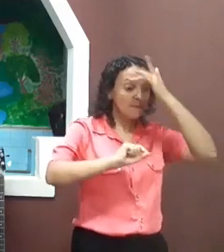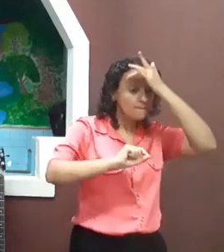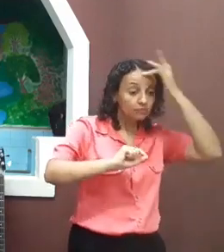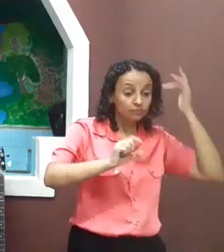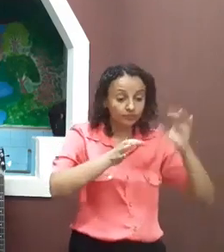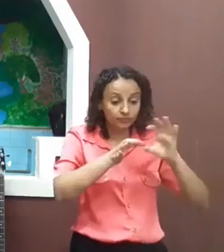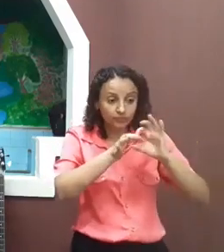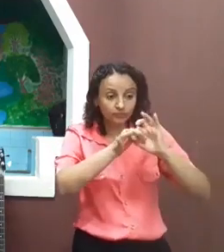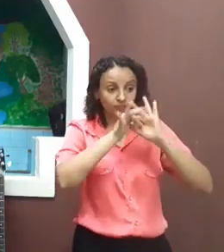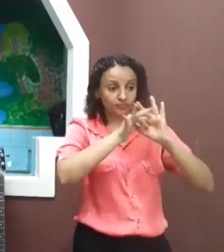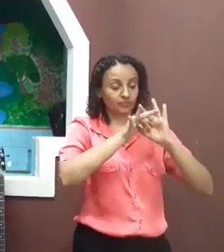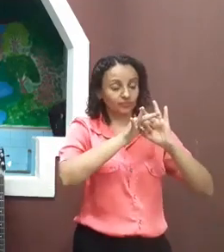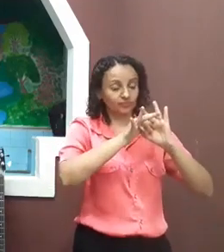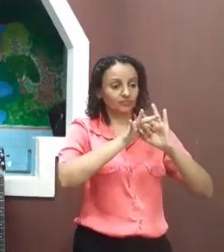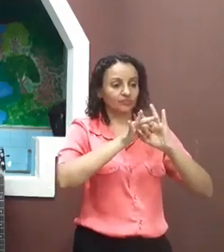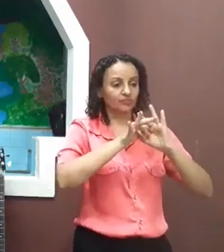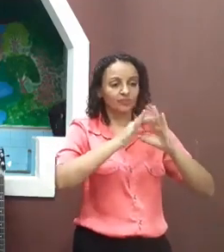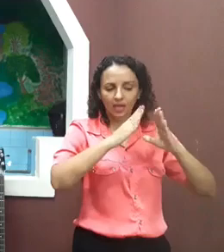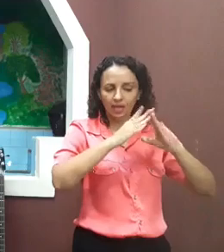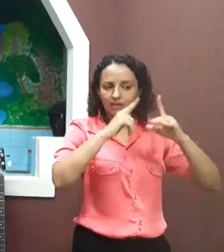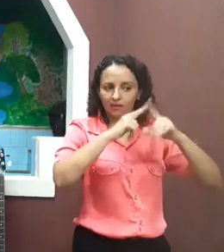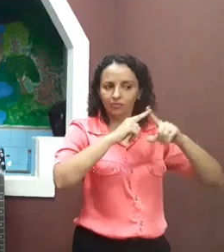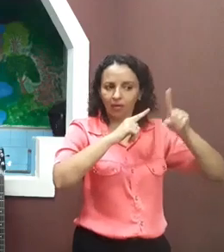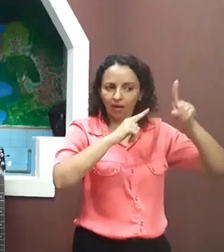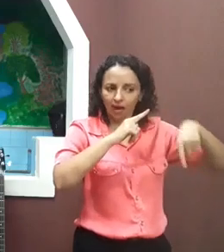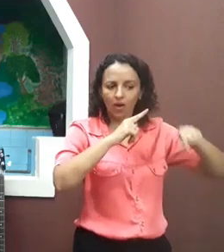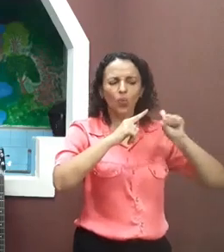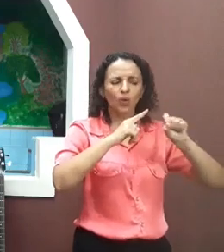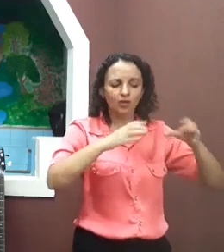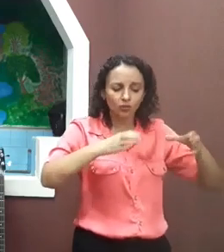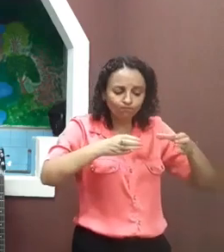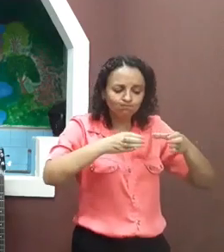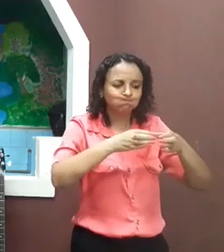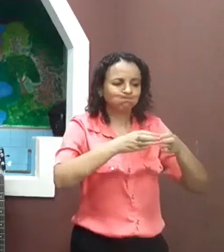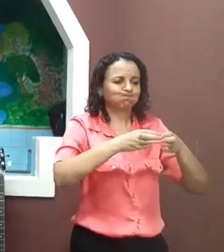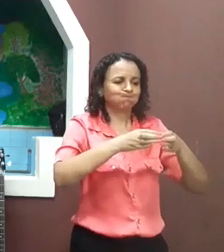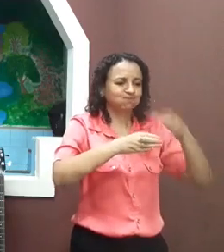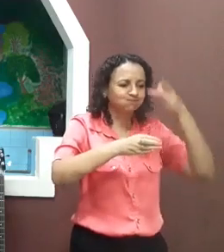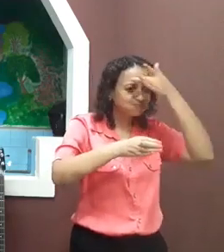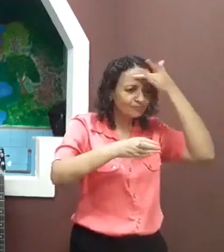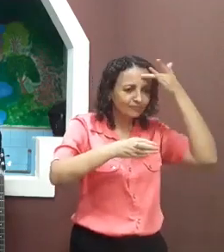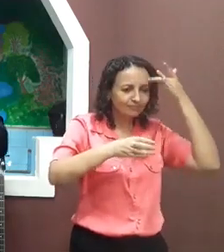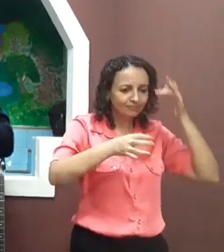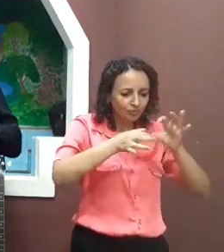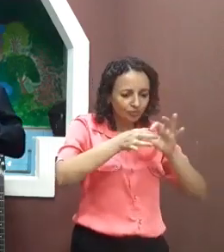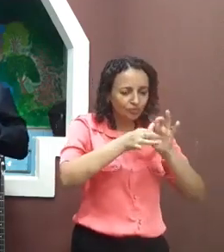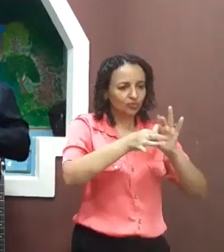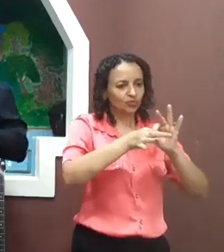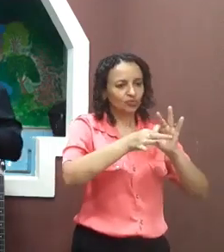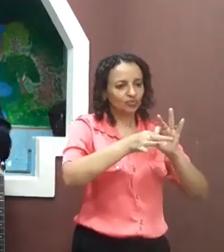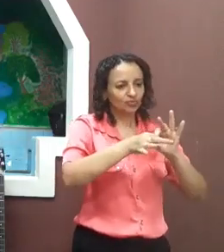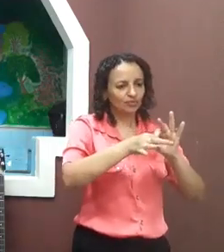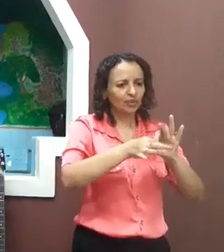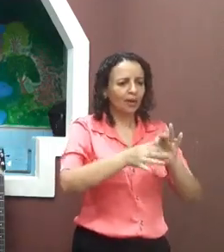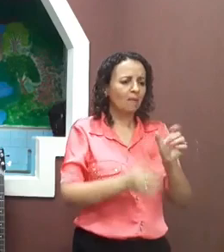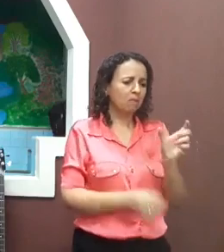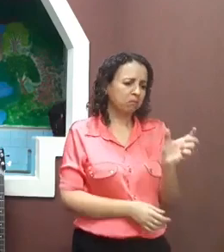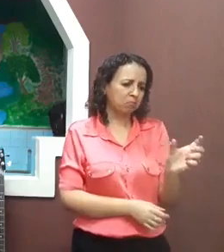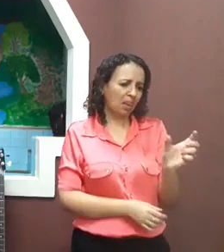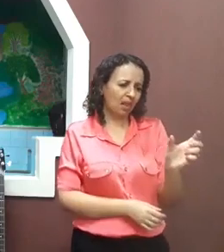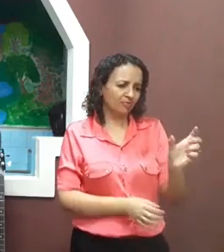Então a igreja é isso. São pessoas juntas, conectadas. Nós falamos tanto de conexão hoje,